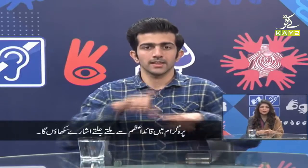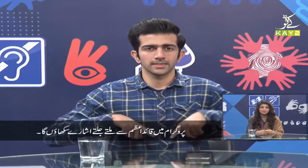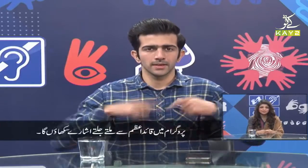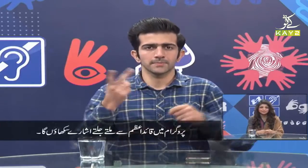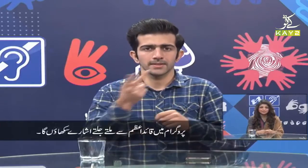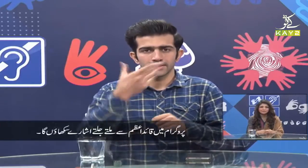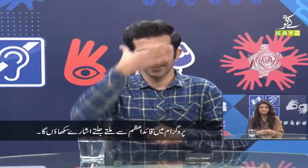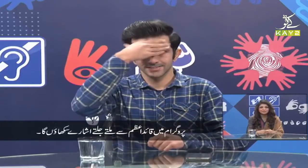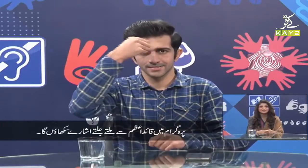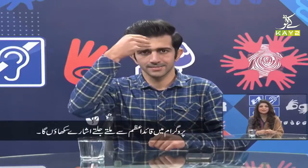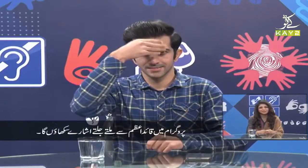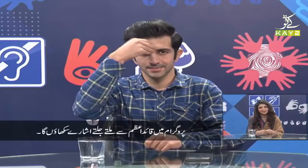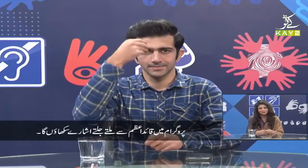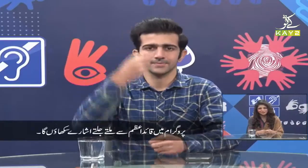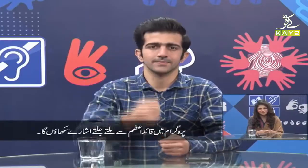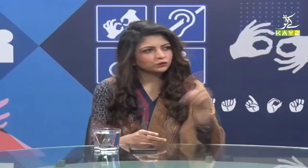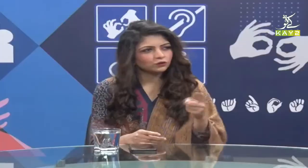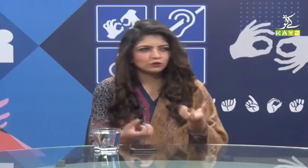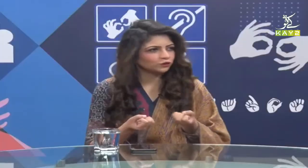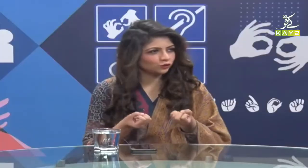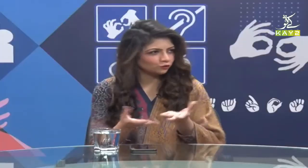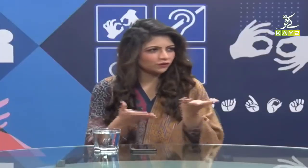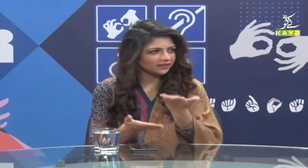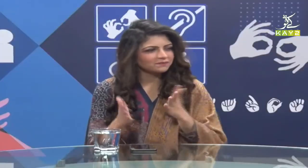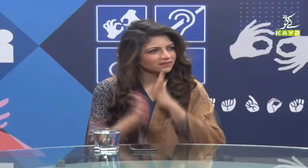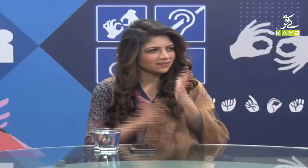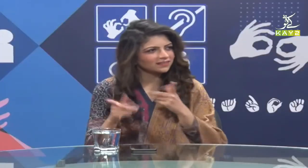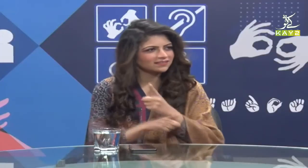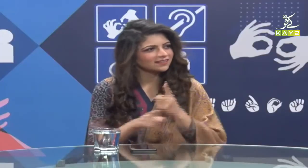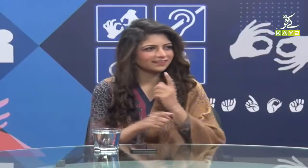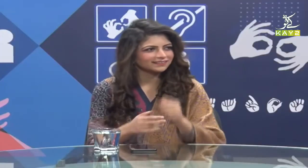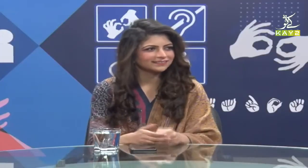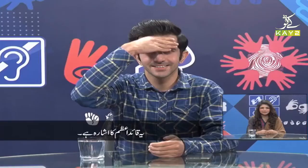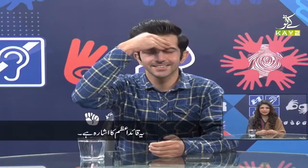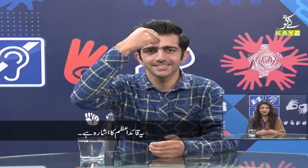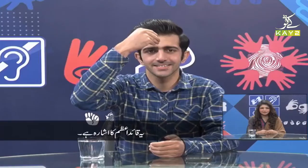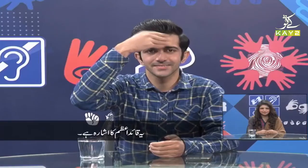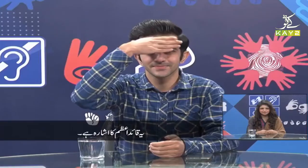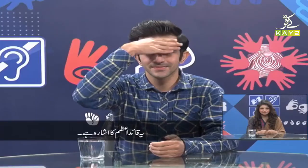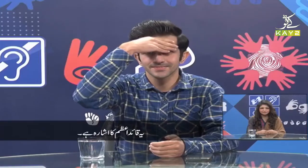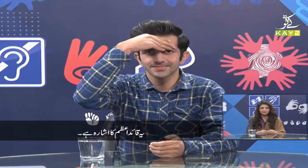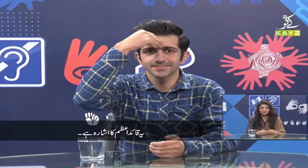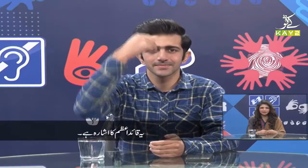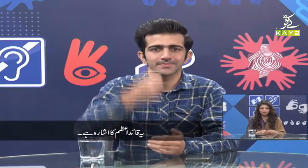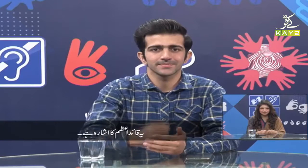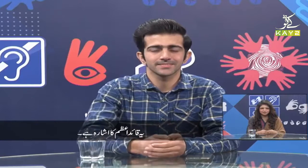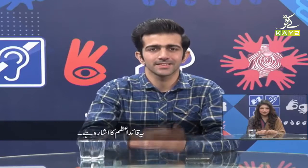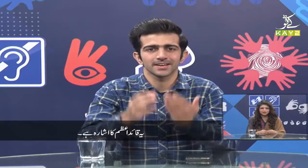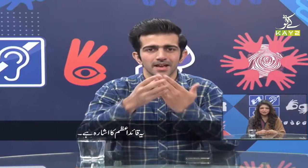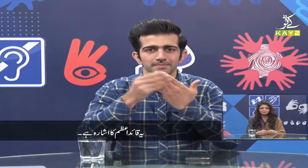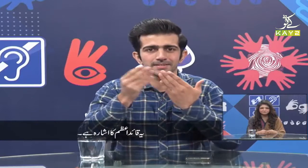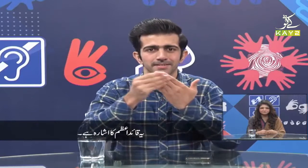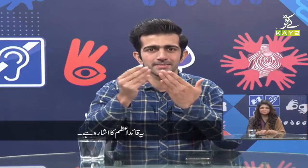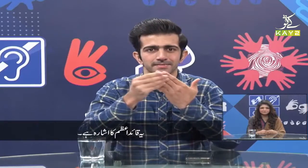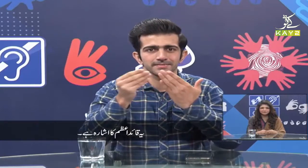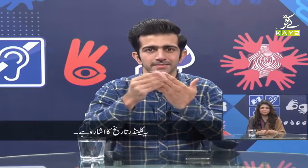आपको कायद से रिलेटेड डिफरेंट साइंस सिखाऊंगा। तो शुरू करें फिर साइंस सिखाना। कायद, ये कायद-ए-आज़म का